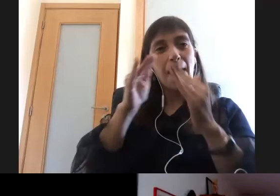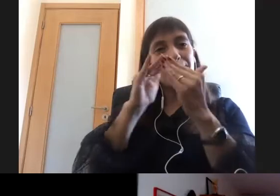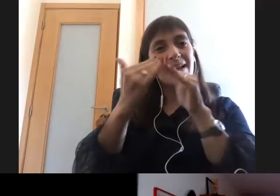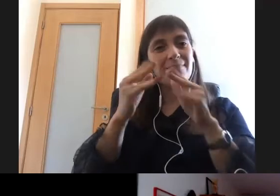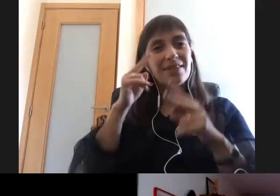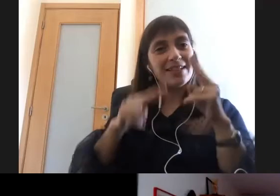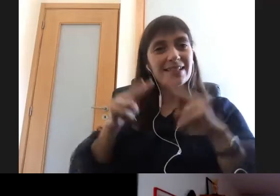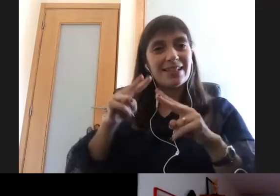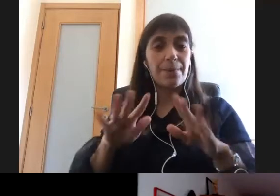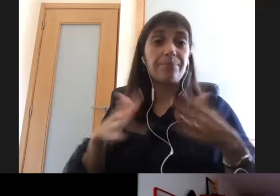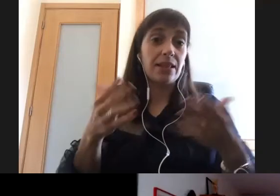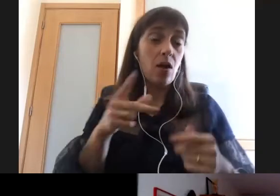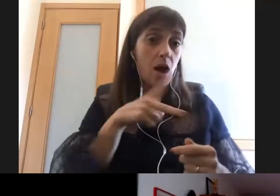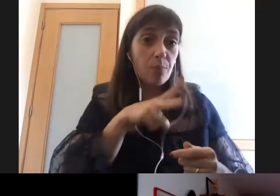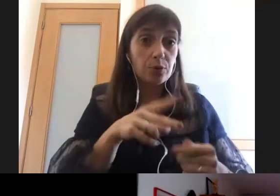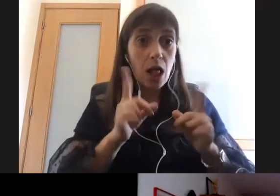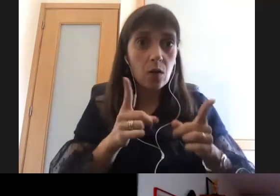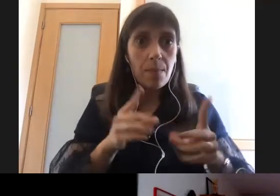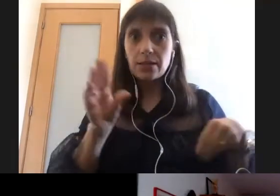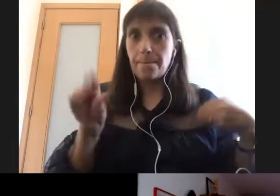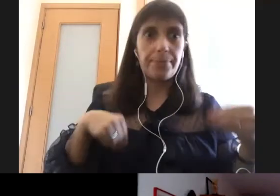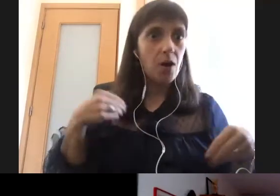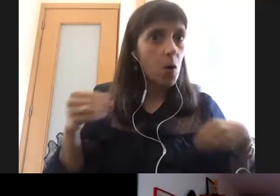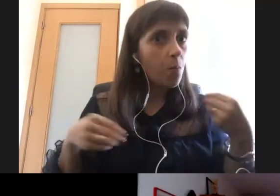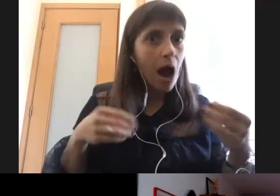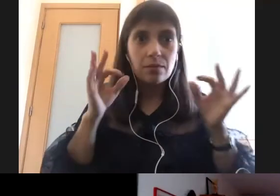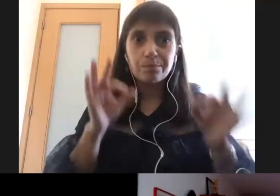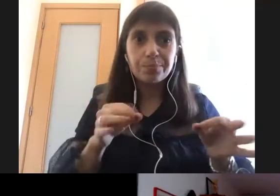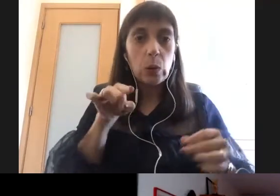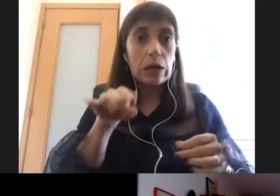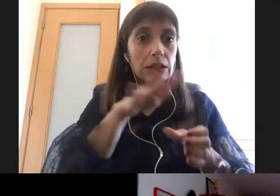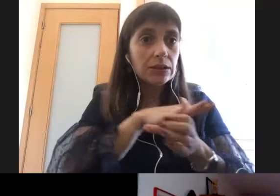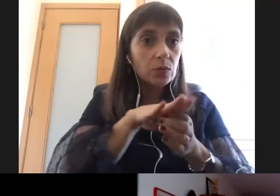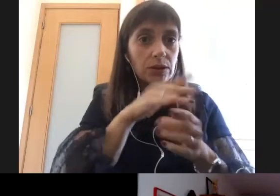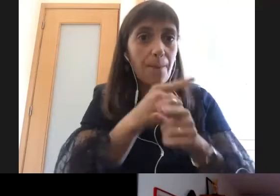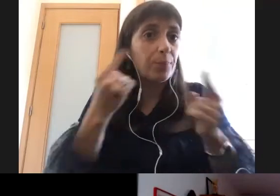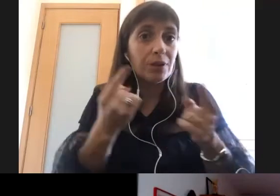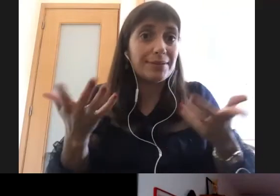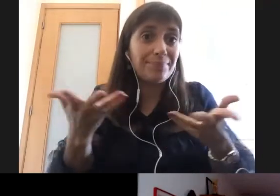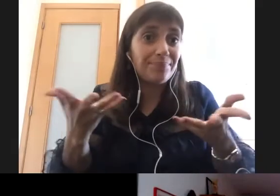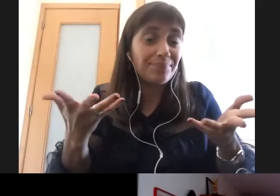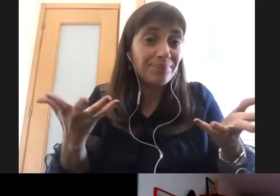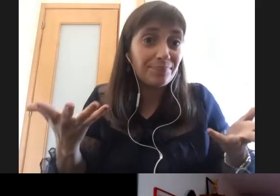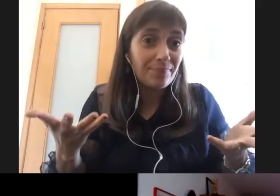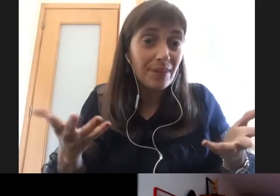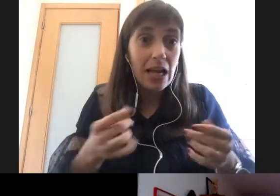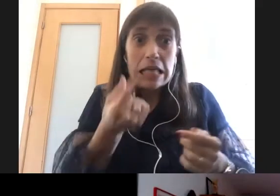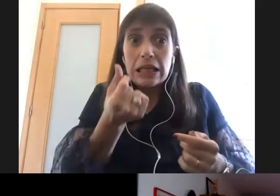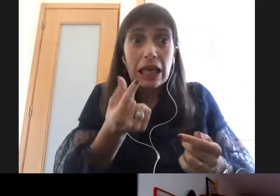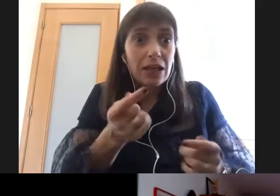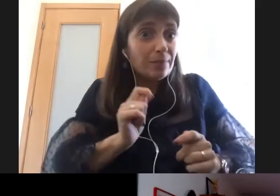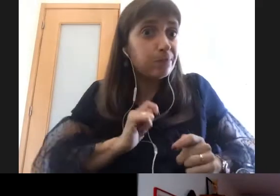Agora, Portugal começa a ficar preocupadíssimo com aquilo, porque a gente não está mais recebendo dinheiro.